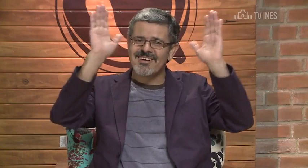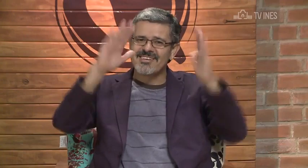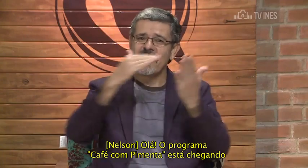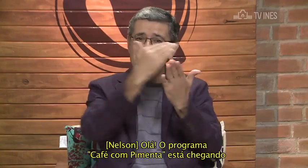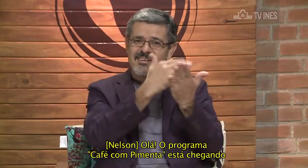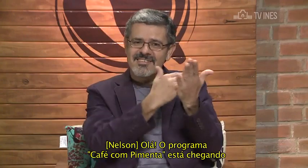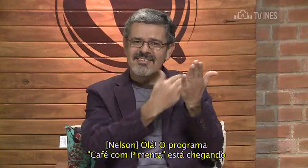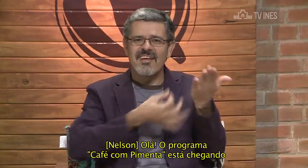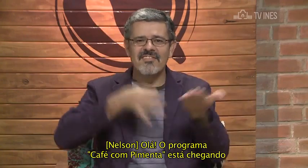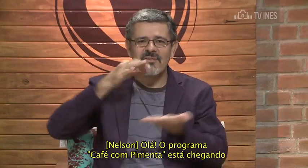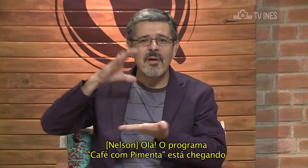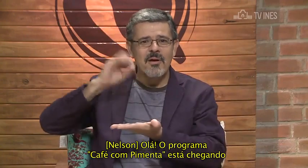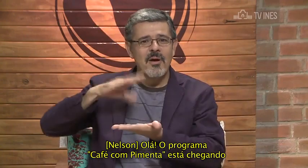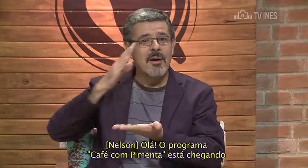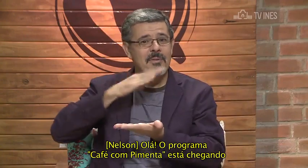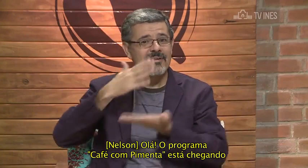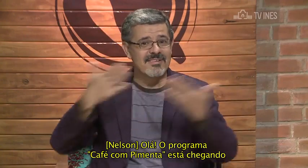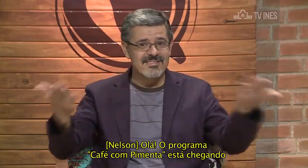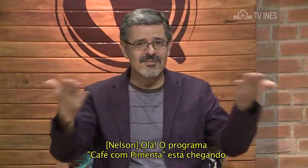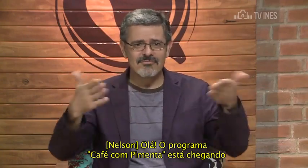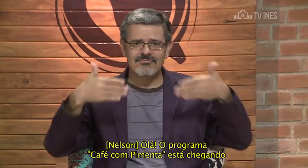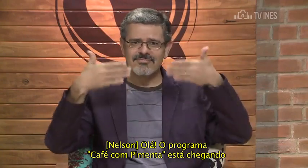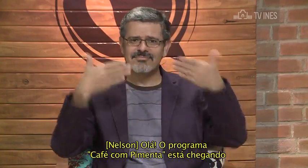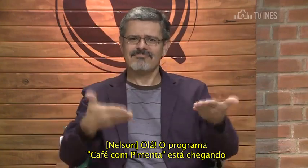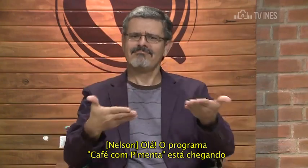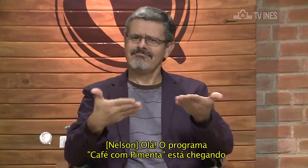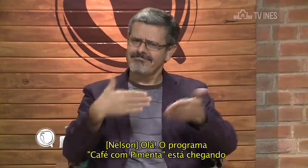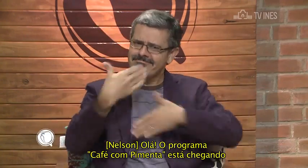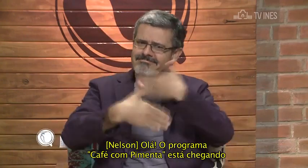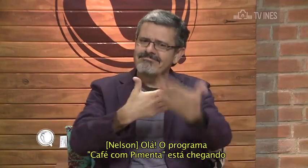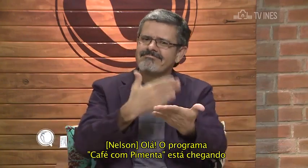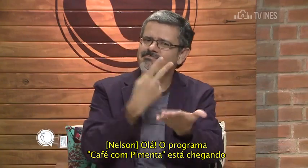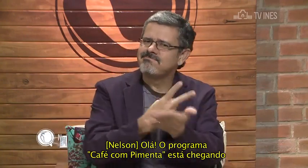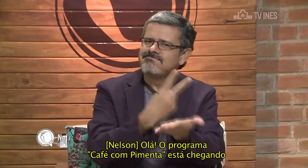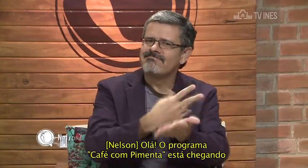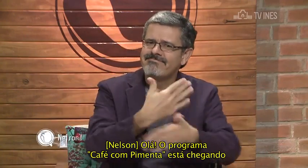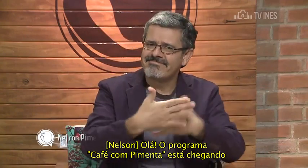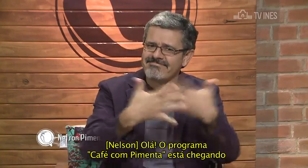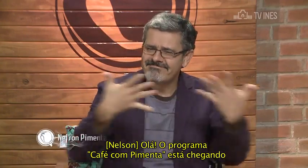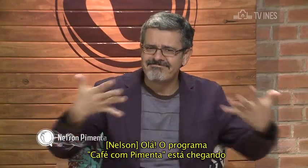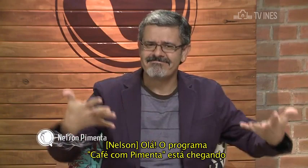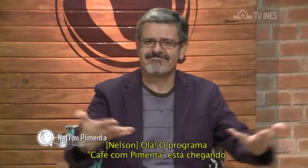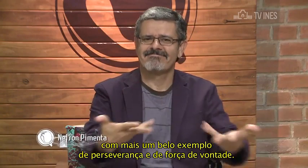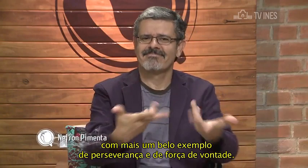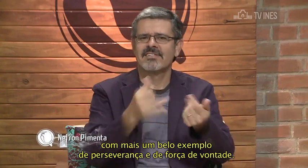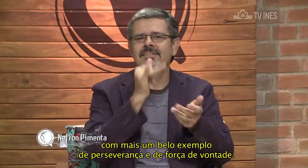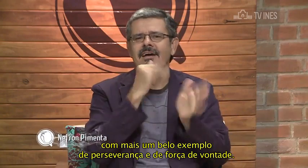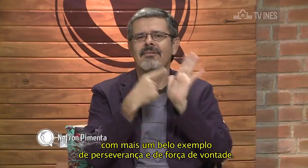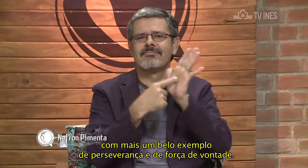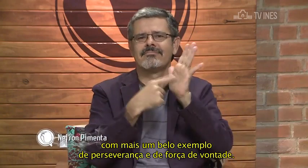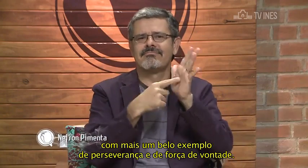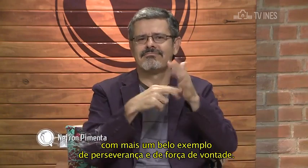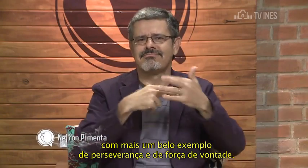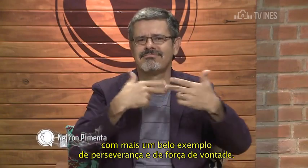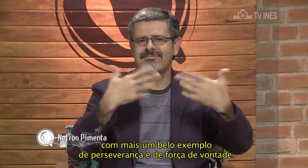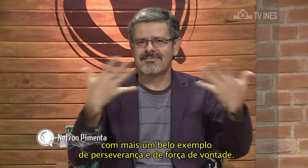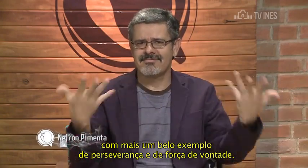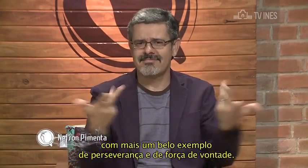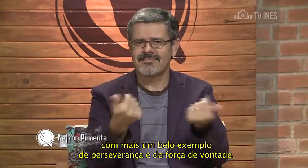olá olá e o programa café com pimenta e está chegando com mais um belo exemplo